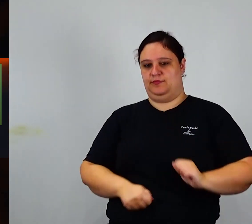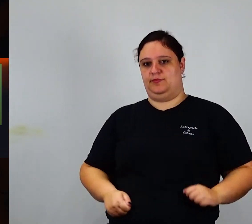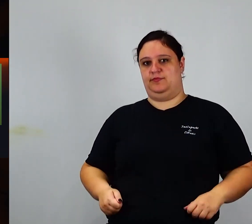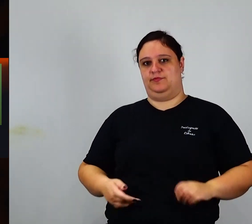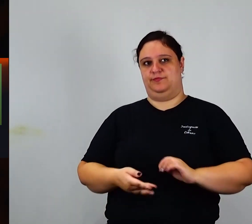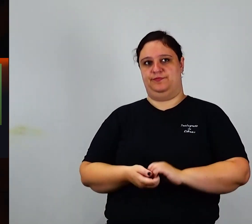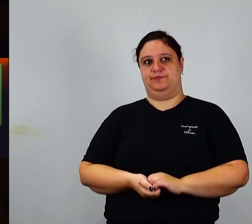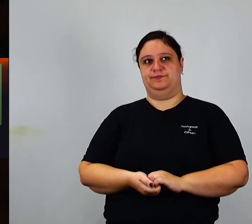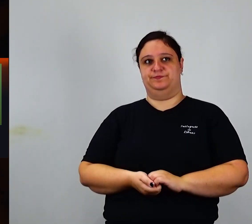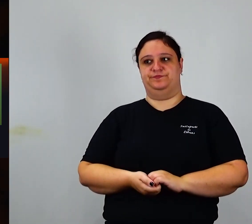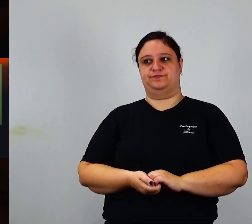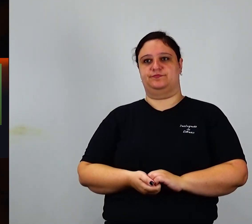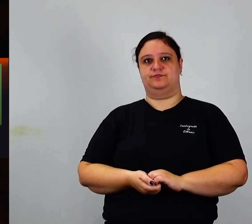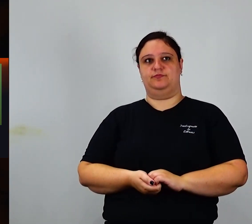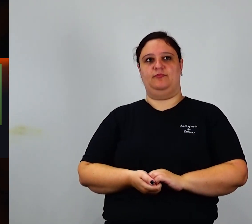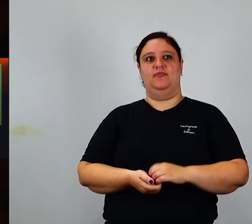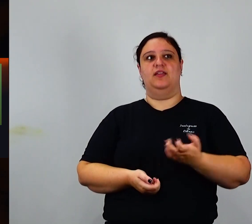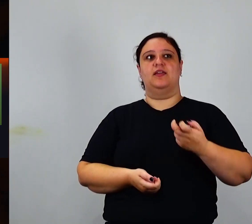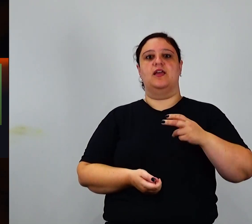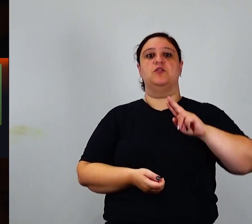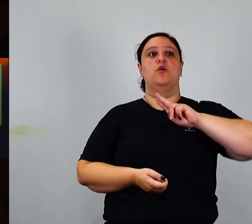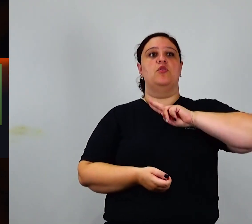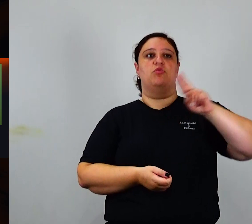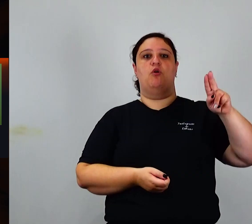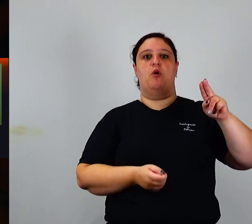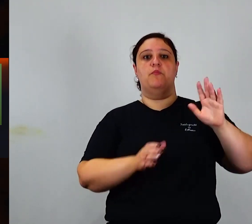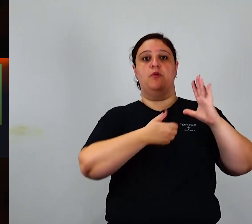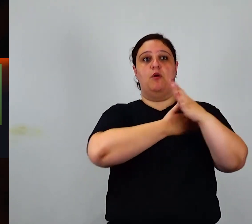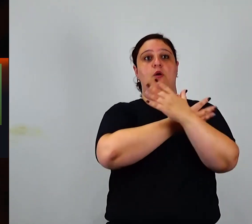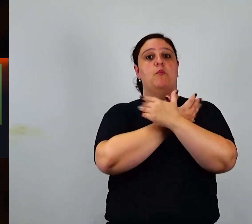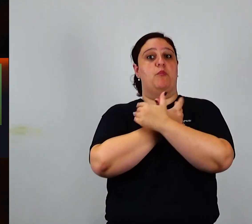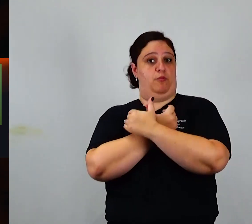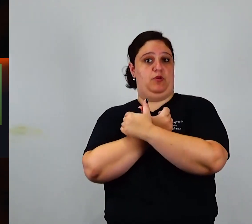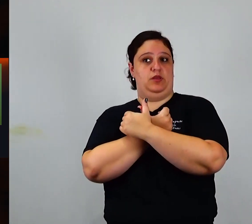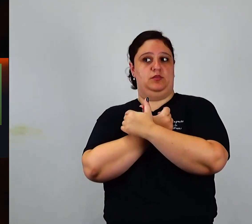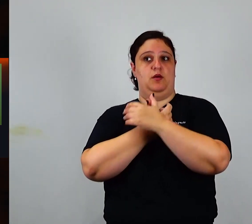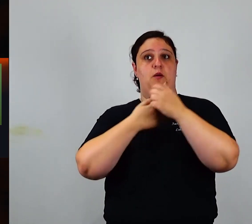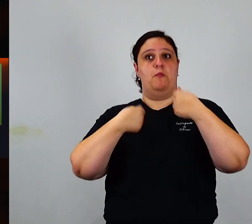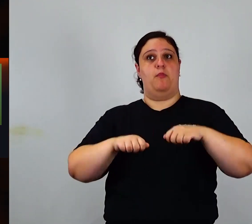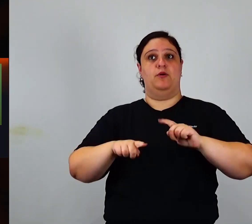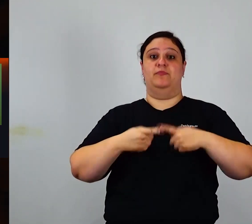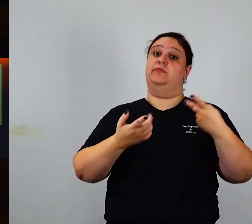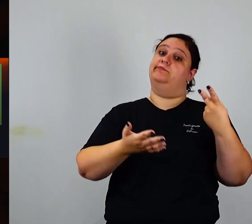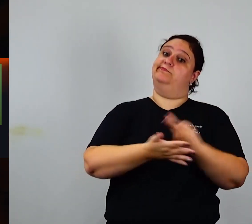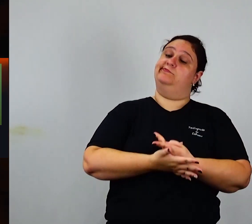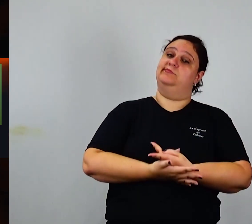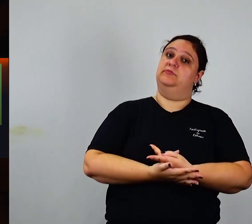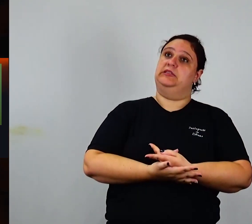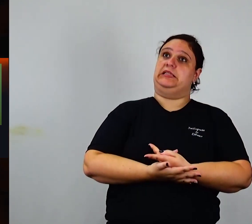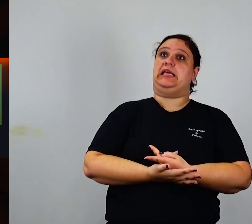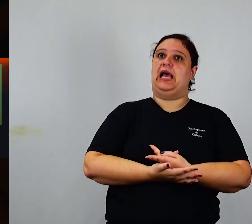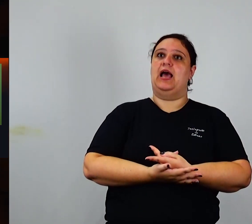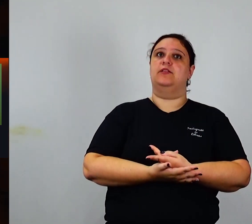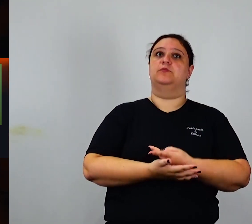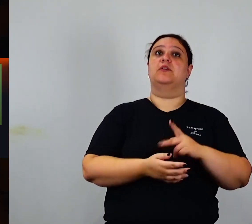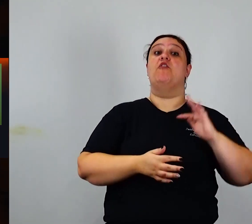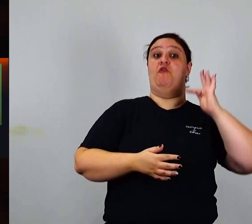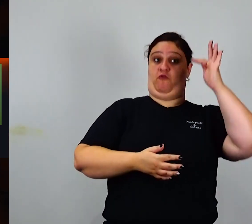Se eu quiser chamar isso aqui de borboleta, eu posso, só estou chamando no momento errado, mas ela é uma